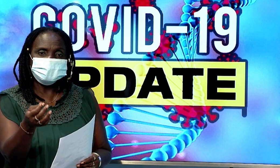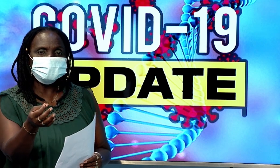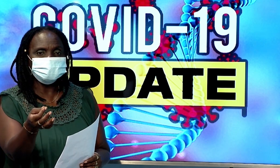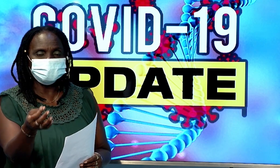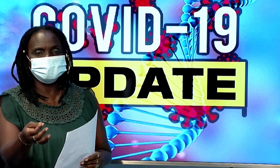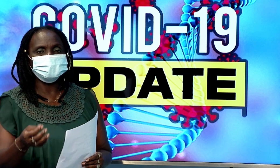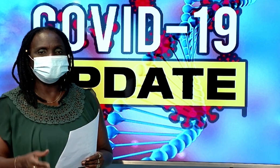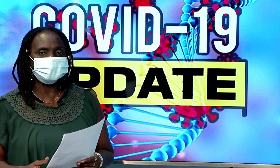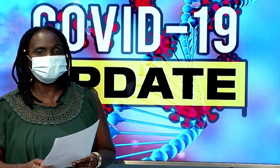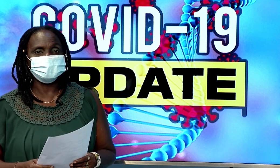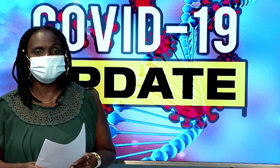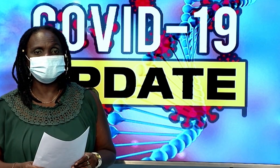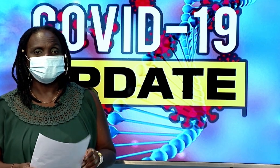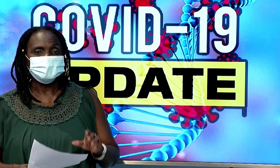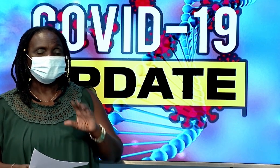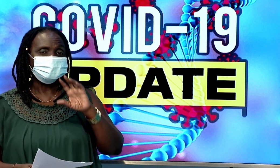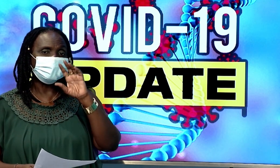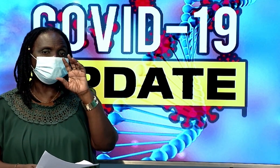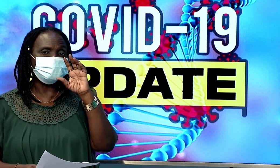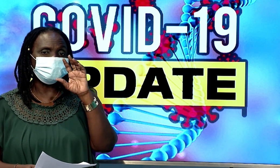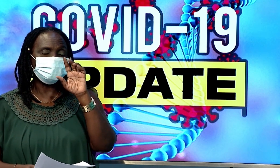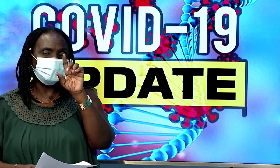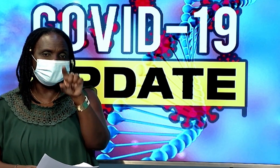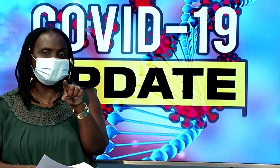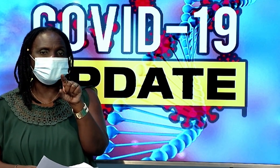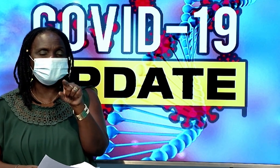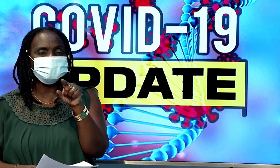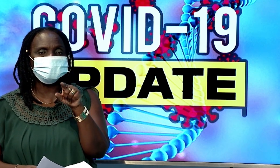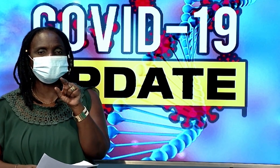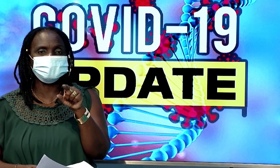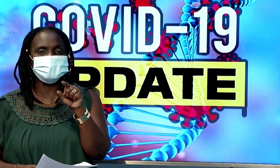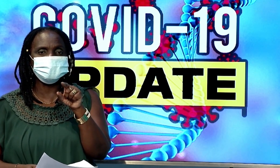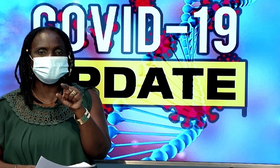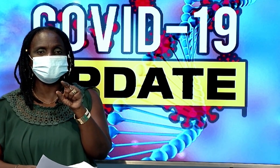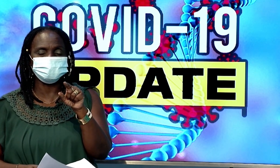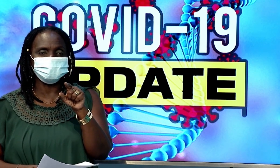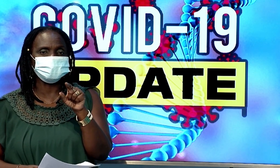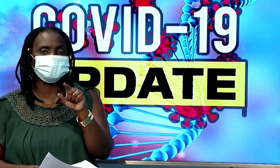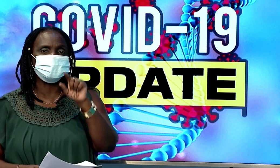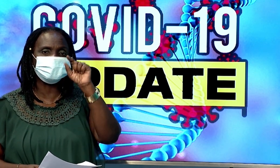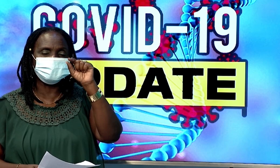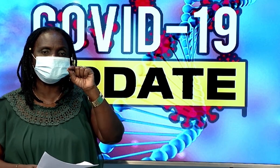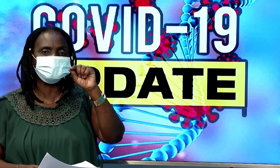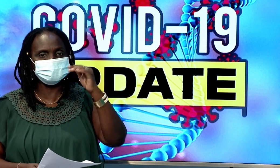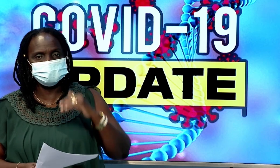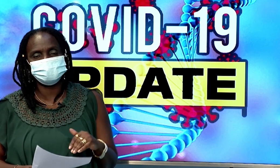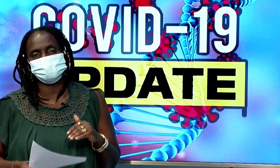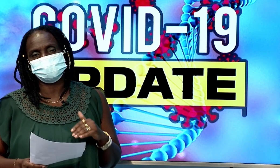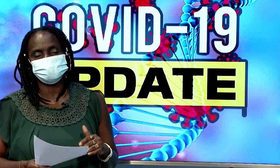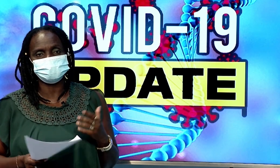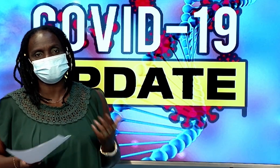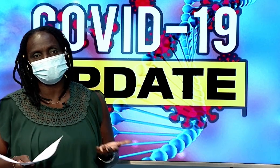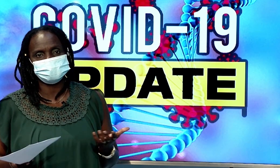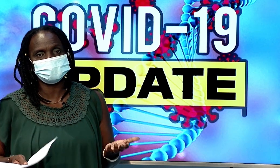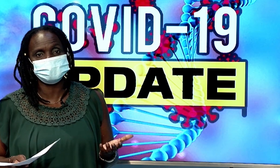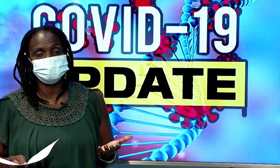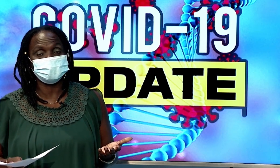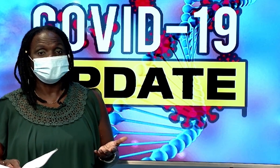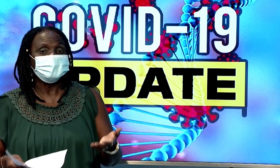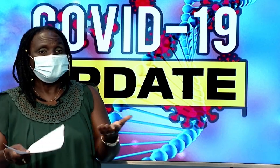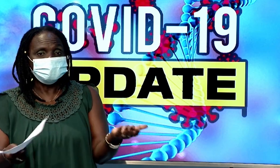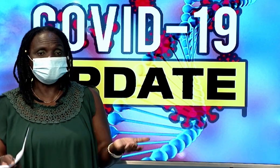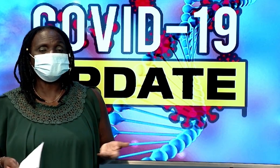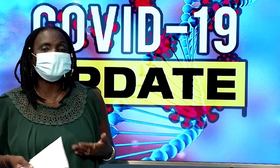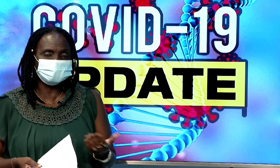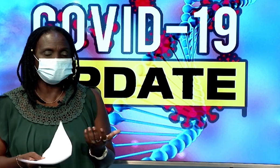als jij je niet houdt aan de maatregelen, dan ben jij eigenlijk degene die ervoor zorgt dat deze ziekte niet onder controle gekregen